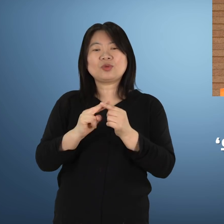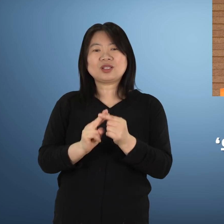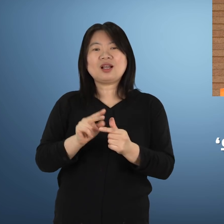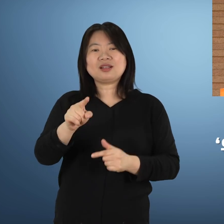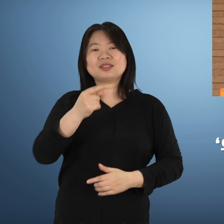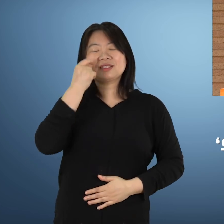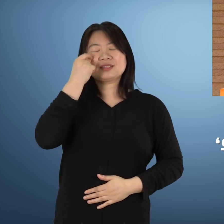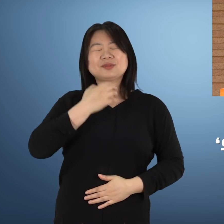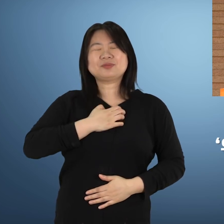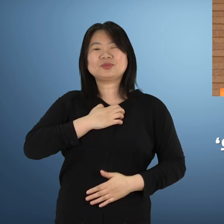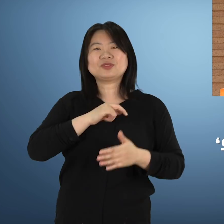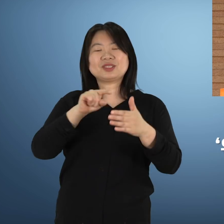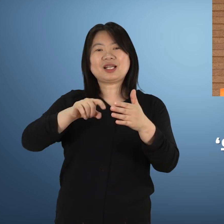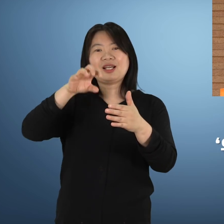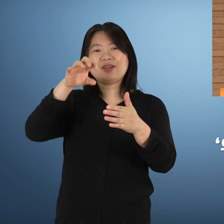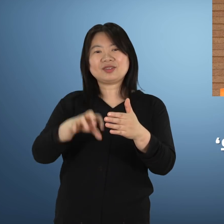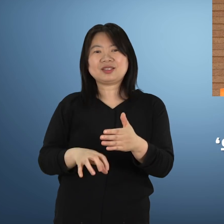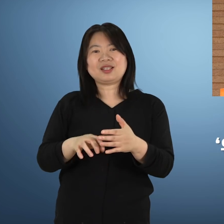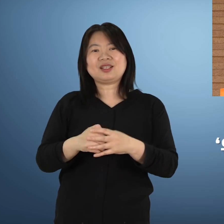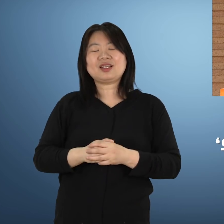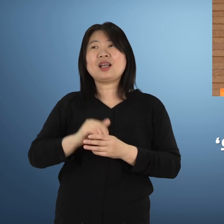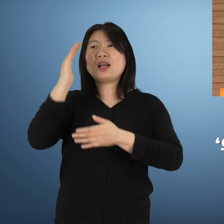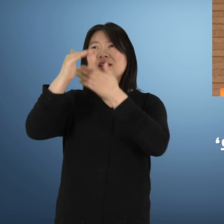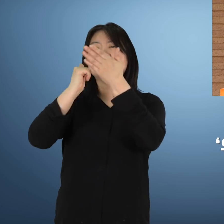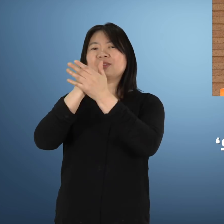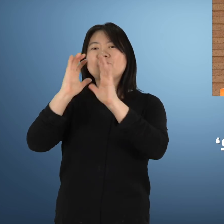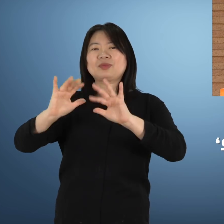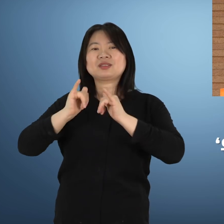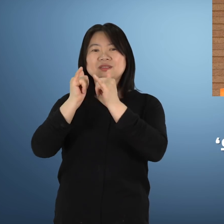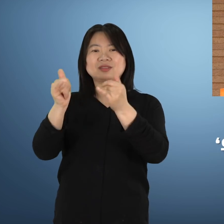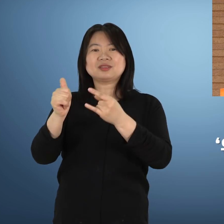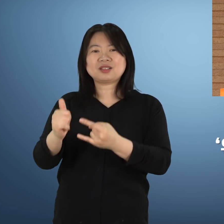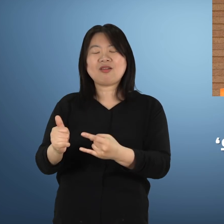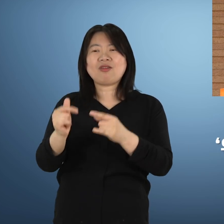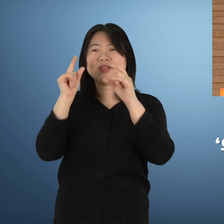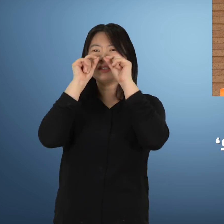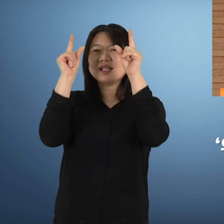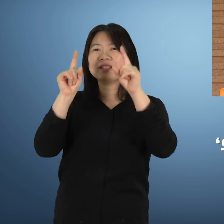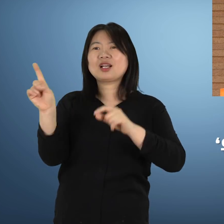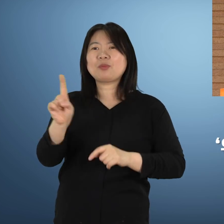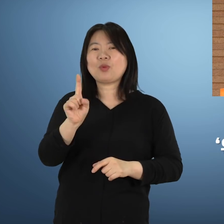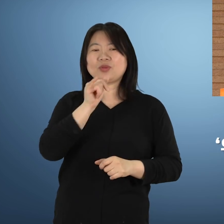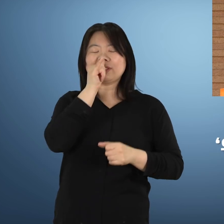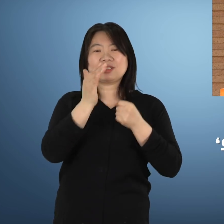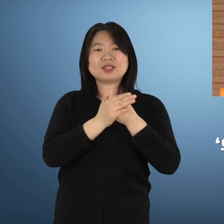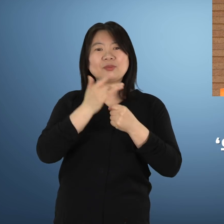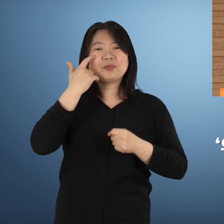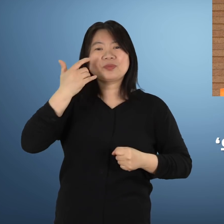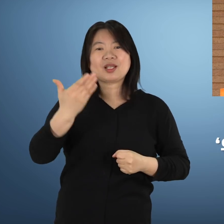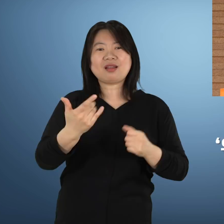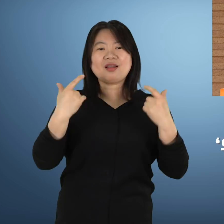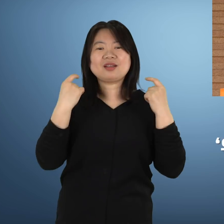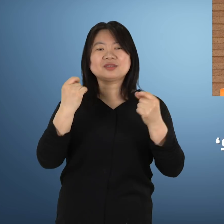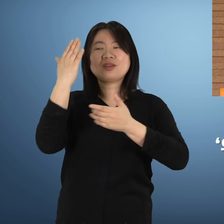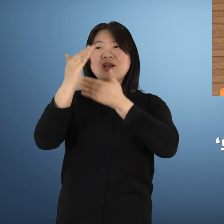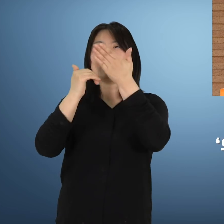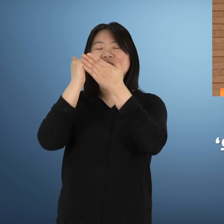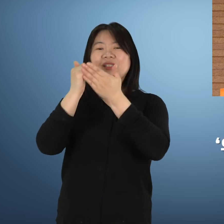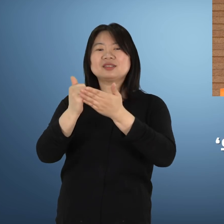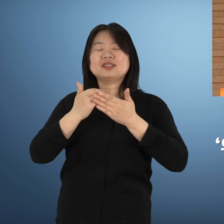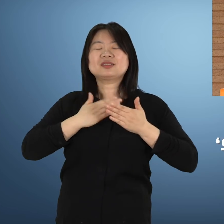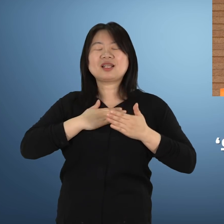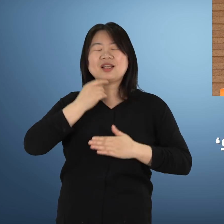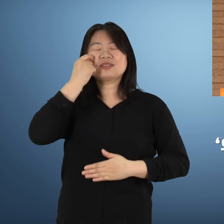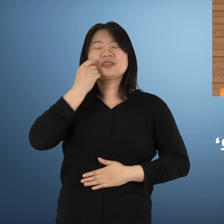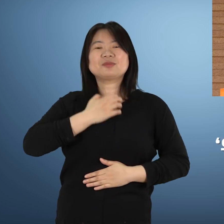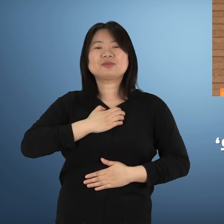그 슬픔 속에서 하나님의 백성들은 뭘 깨닫기 때문입니까? 여전히 하나님은 내